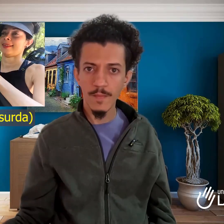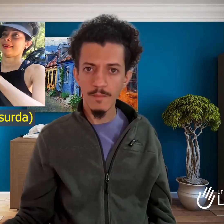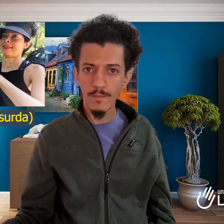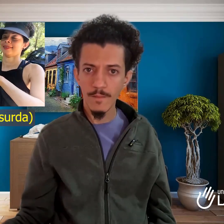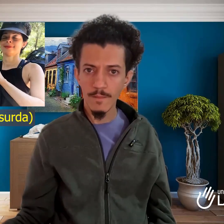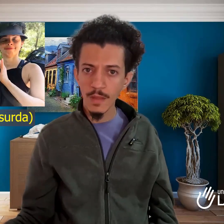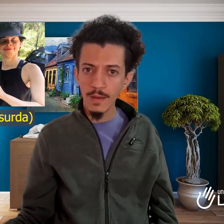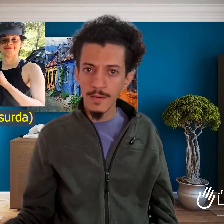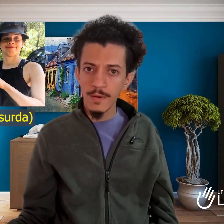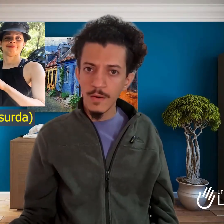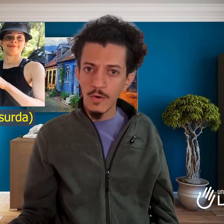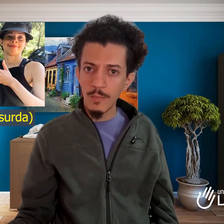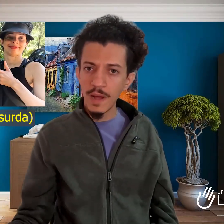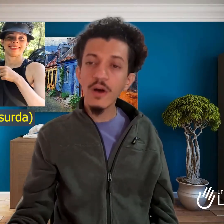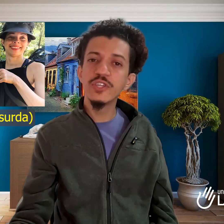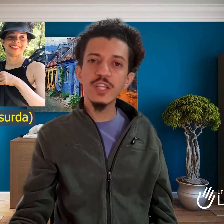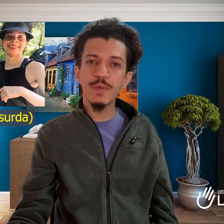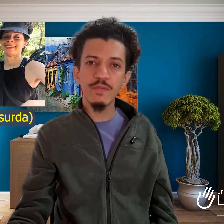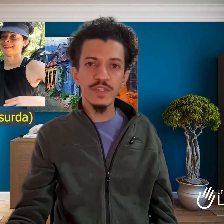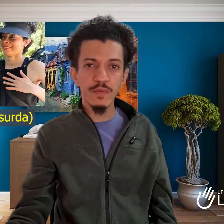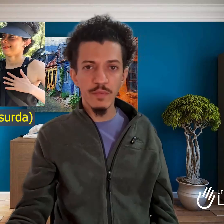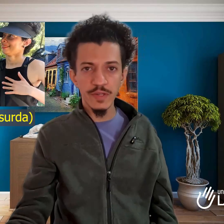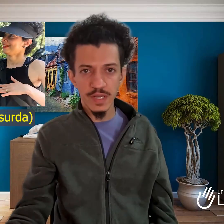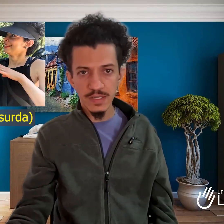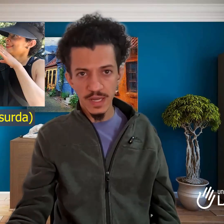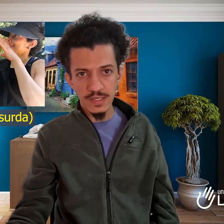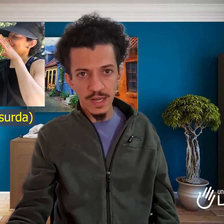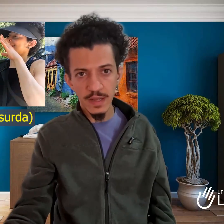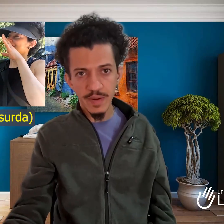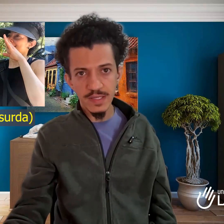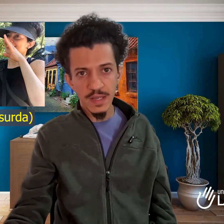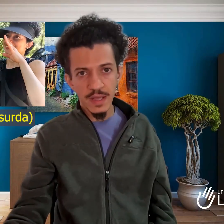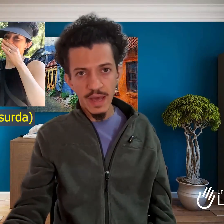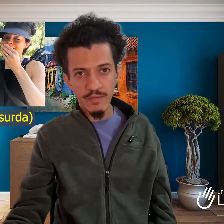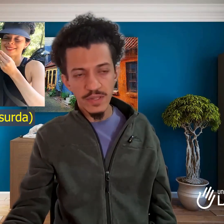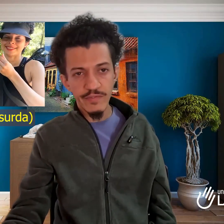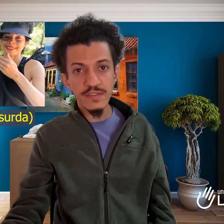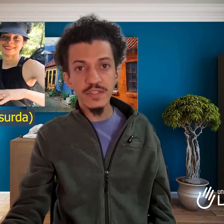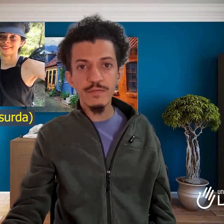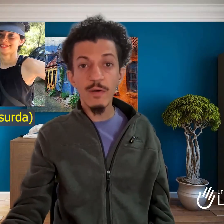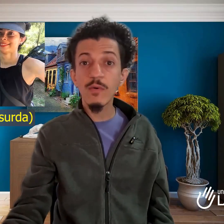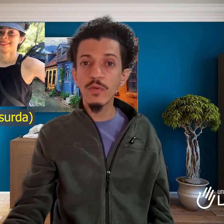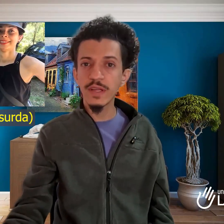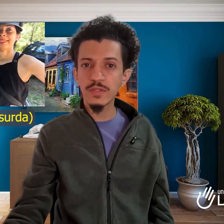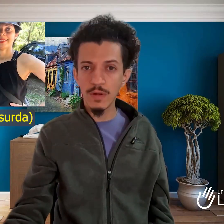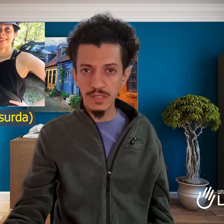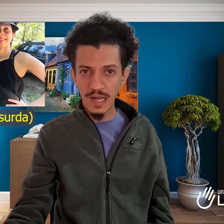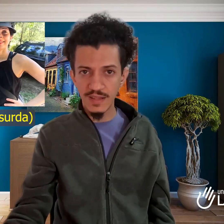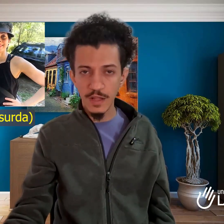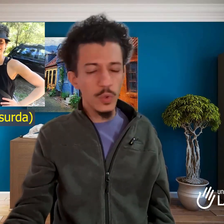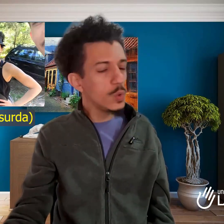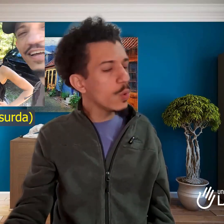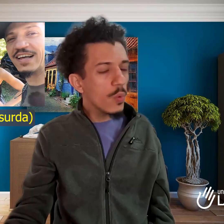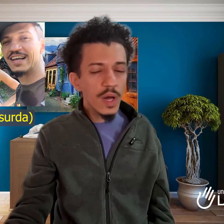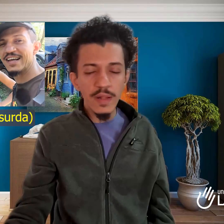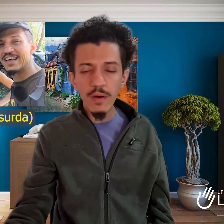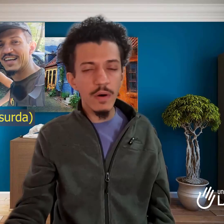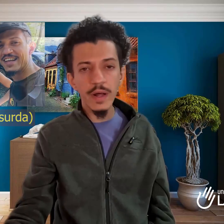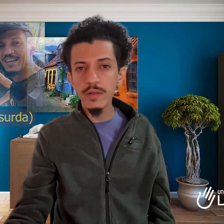Libras? O melhor jeito para você memorizar sinais da Libras é você fazer isso de forma contextualizada, nunca decorando